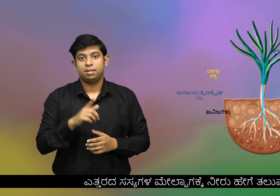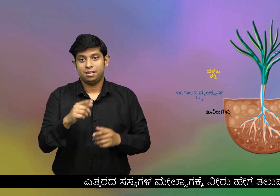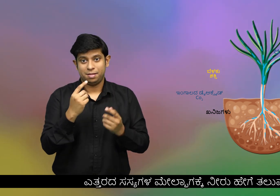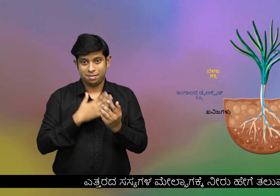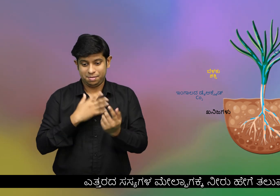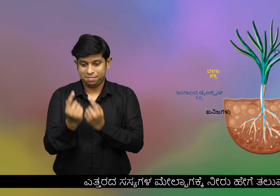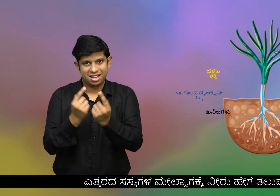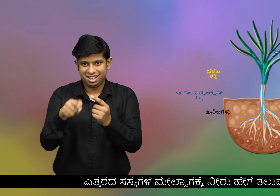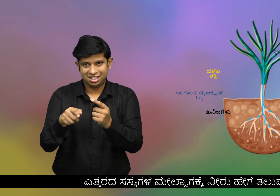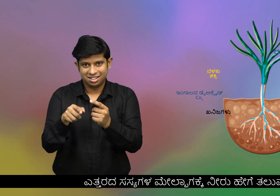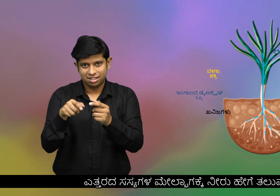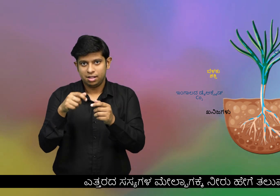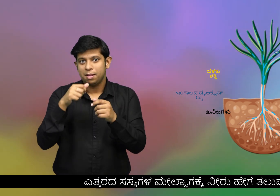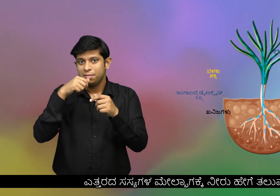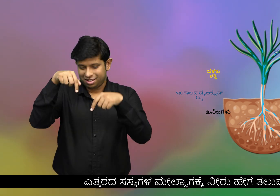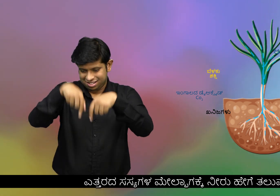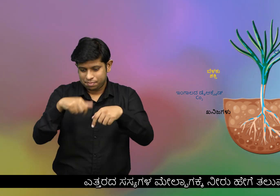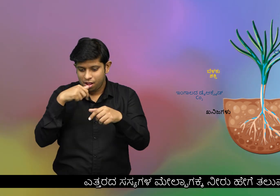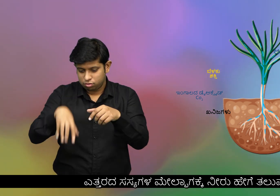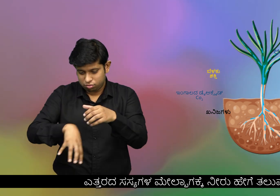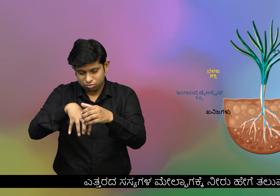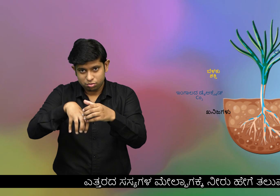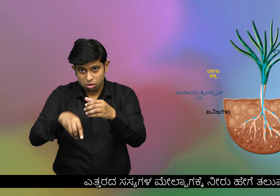ಎತ್ತರದ ಸಸ್ಯಗಳ ಮೇಲ್ಭಾಗಕ್ಕೆ ನೀರು ಹೇಗೆ ತಲುಪುತ್ತದೆ?